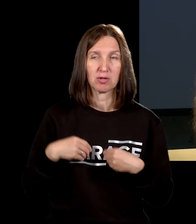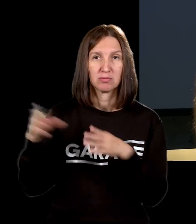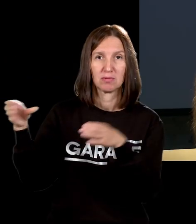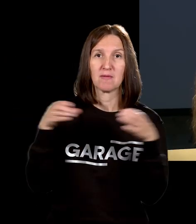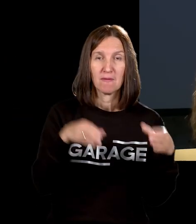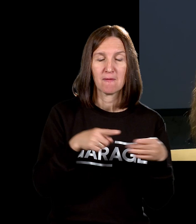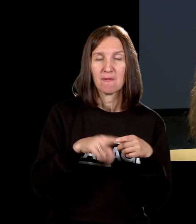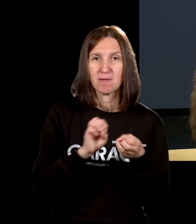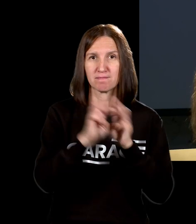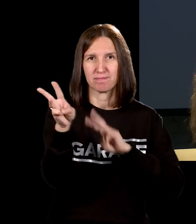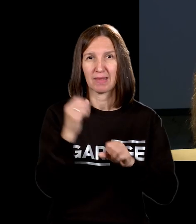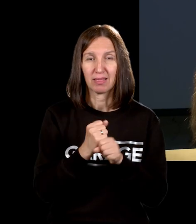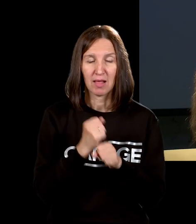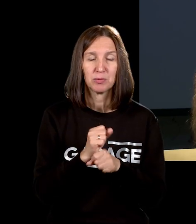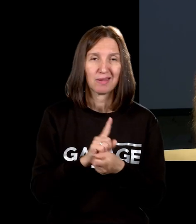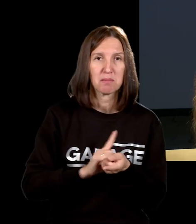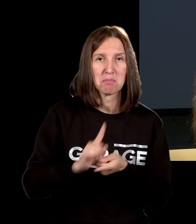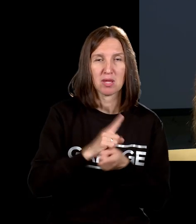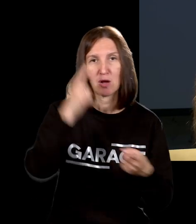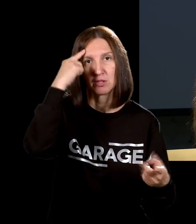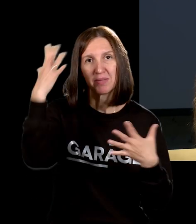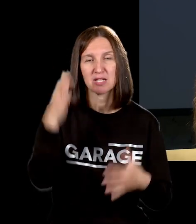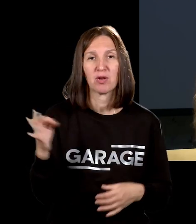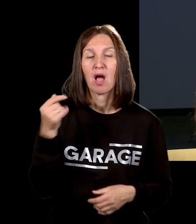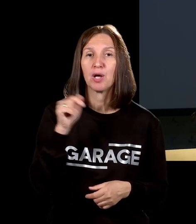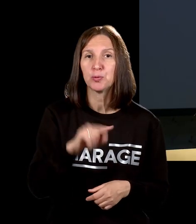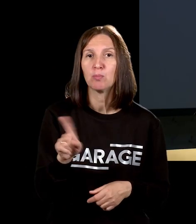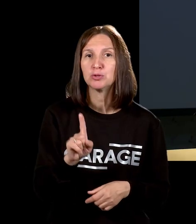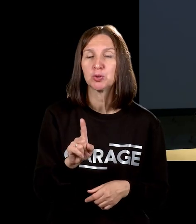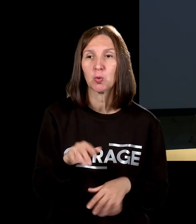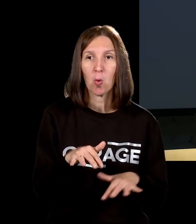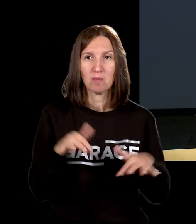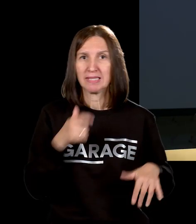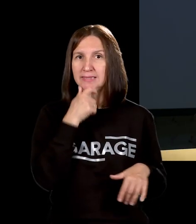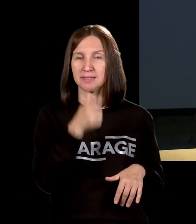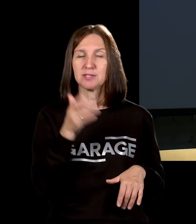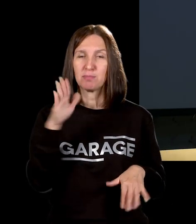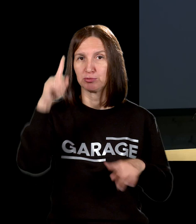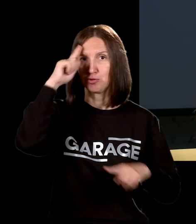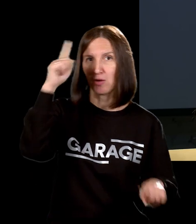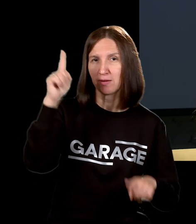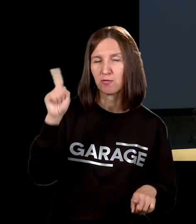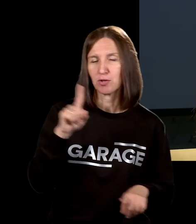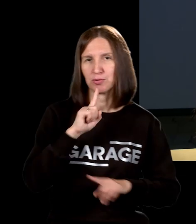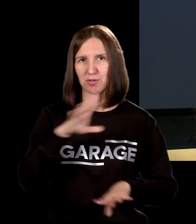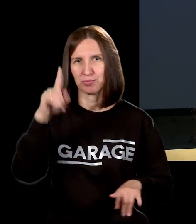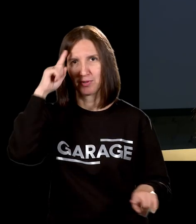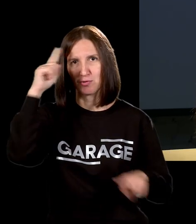отсылая к новому, абсолютно меняя представление о том, что нас шокирует, что нас не шокирует.